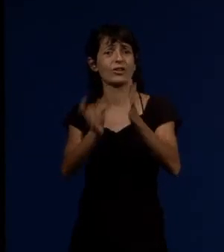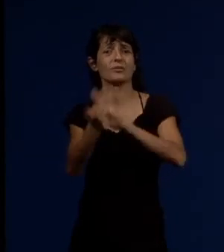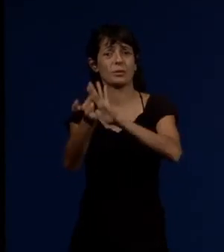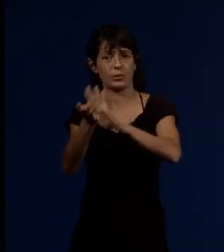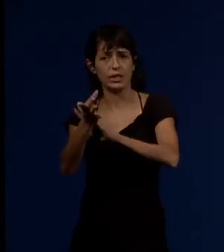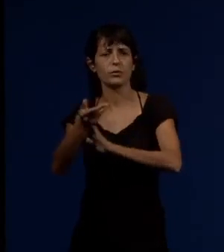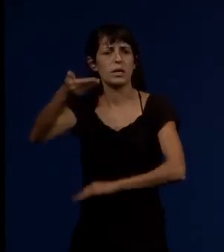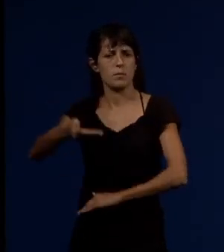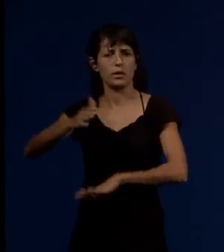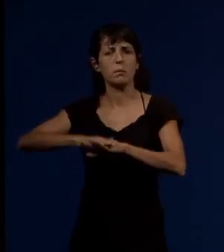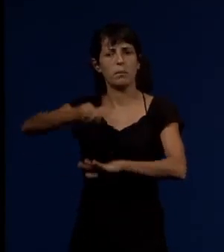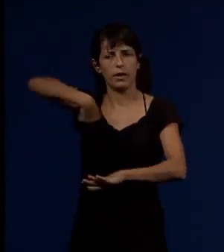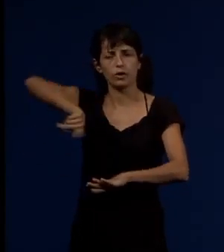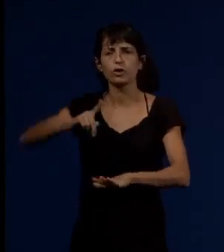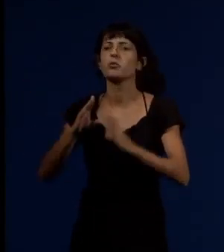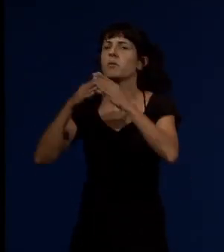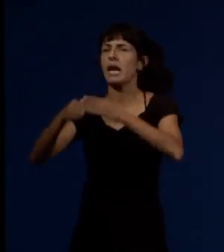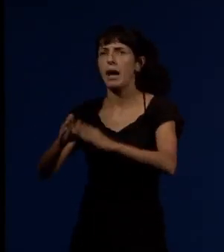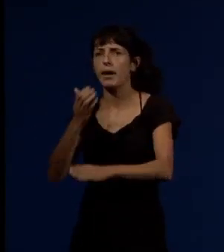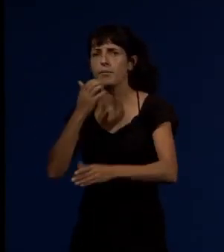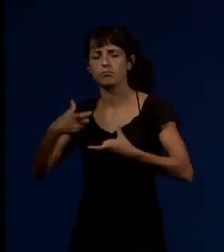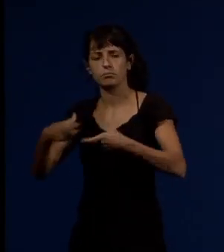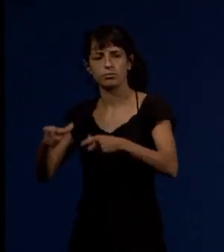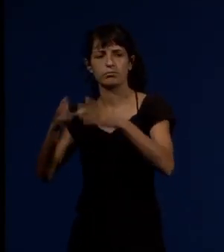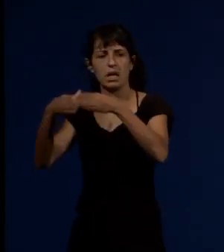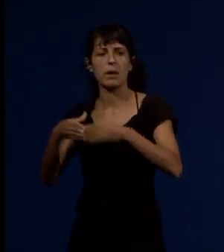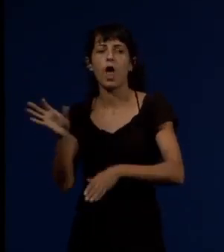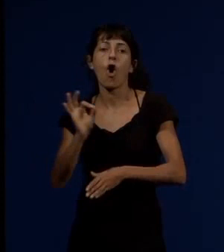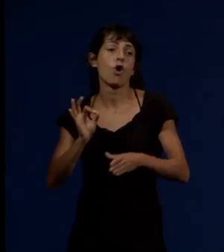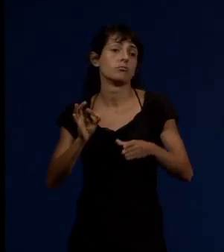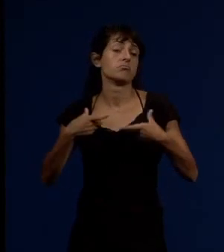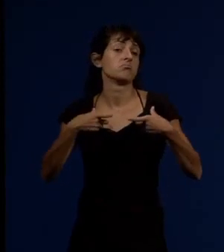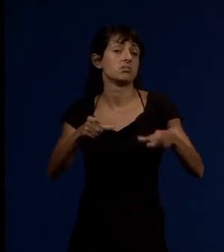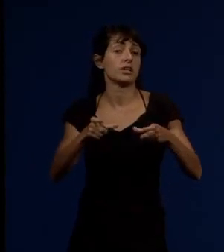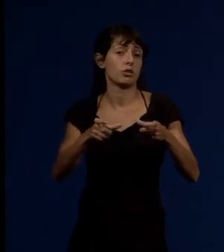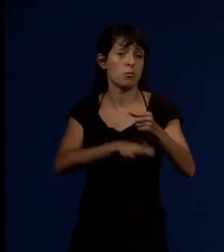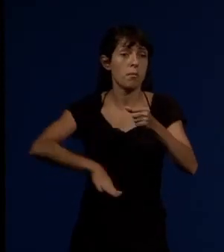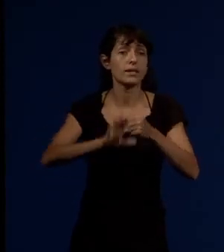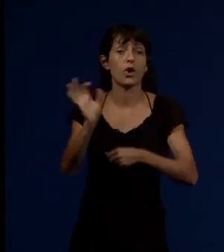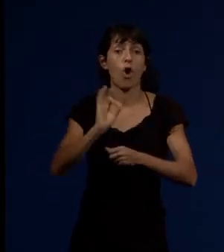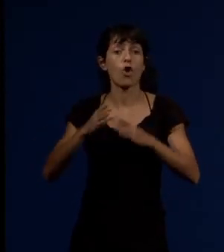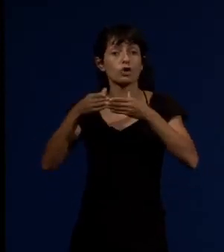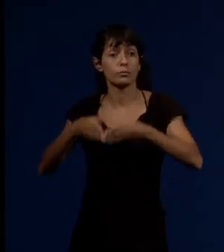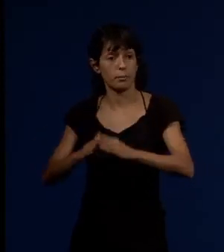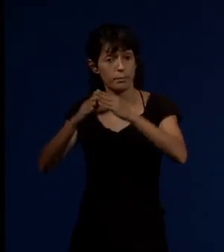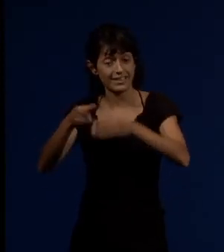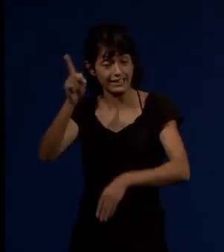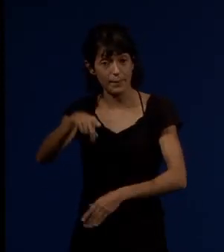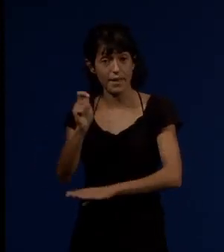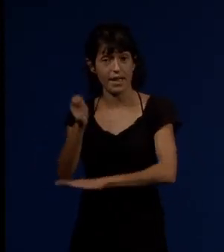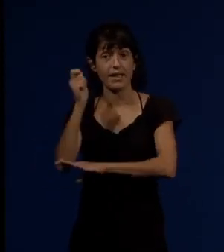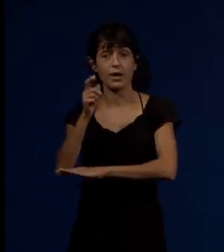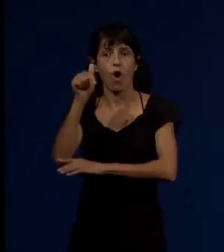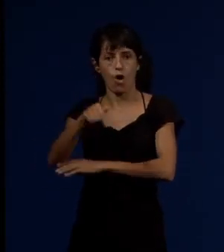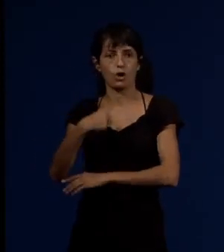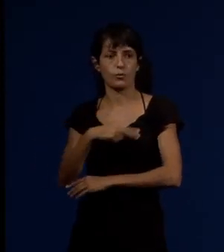nós, no sector naval, no sector primario, o sector gandeira, o sector da pesca, cos que hoxe estivemos en Compostela,